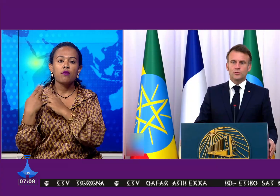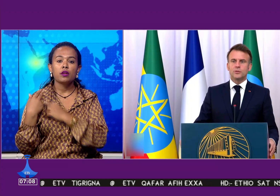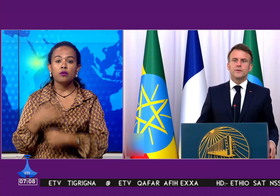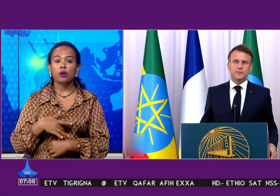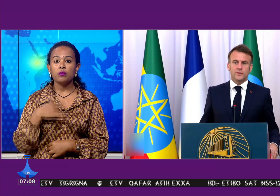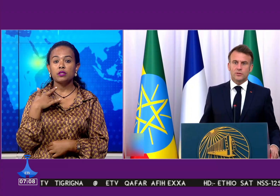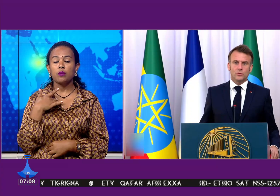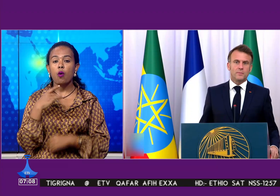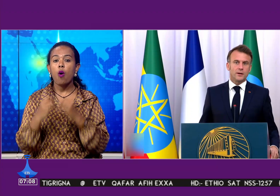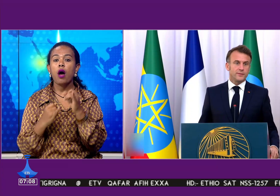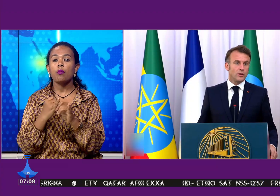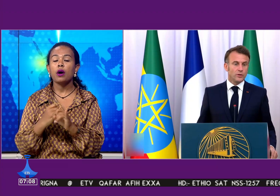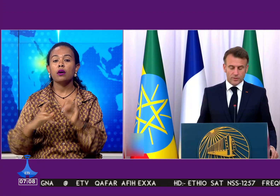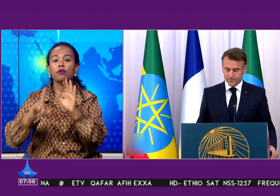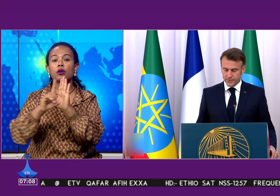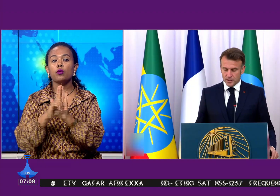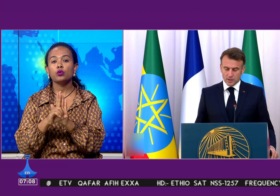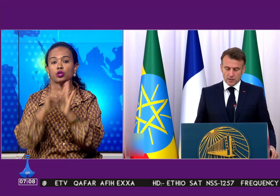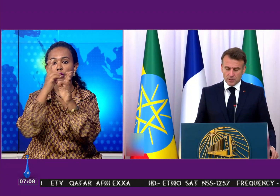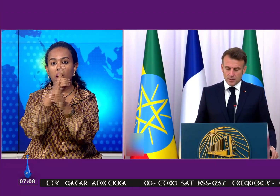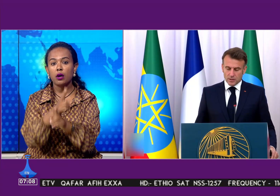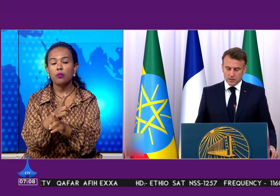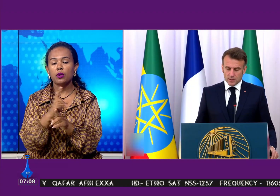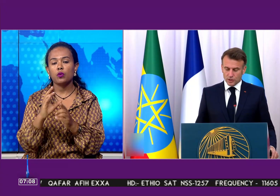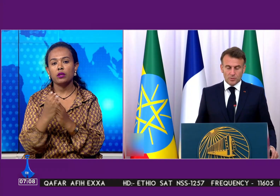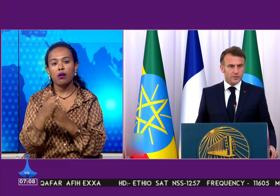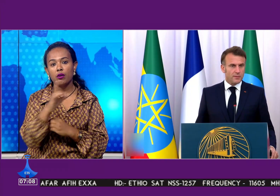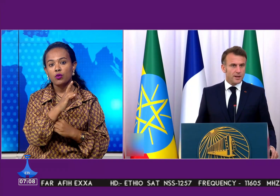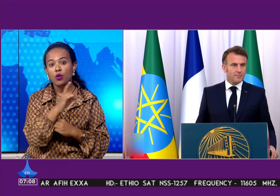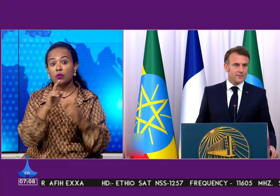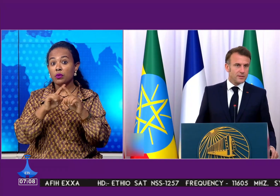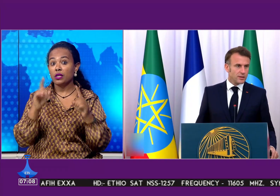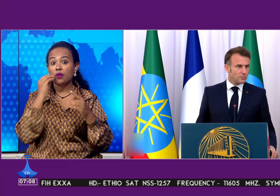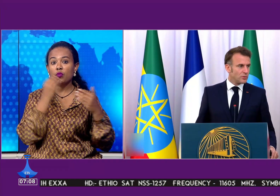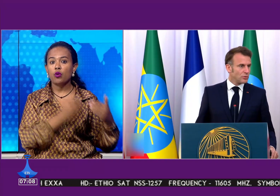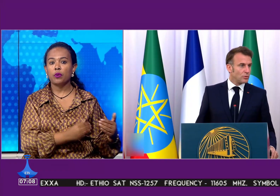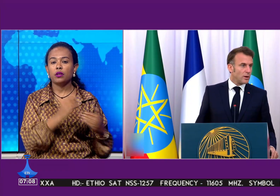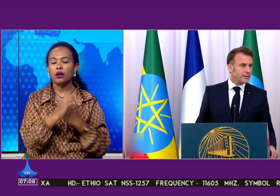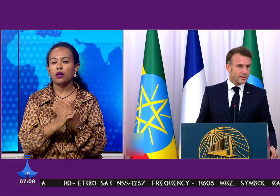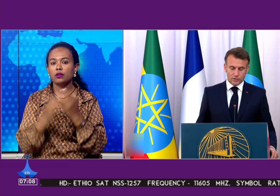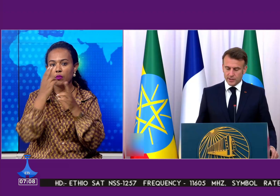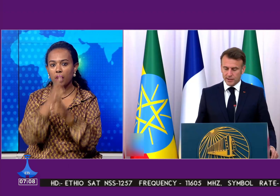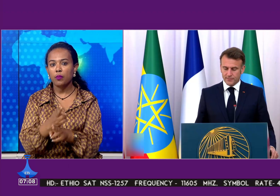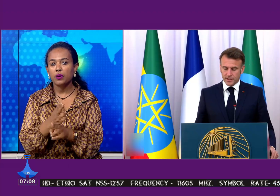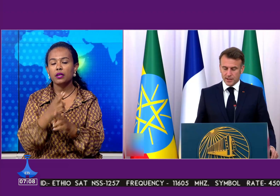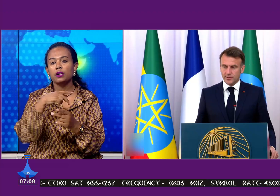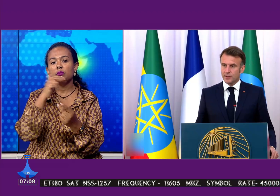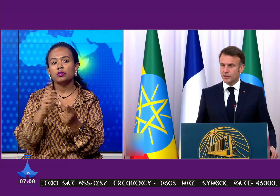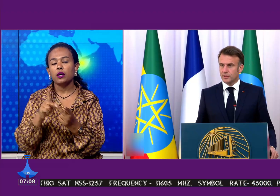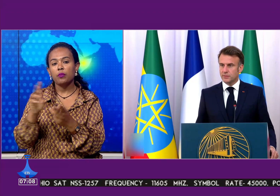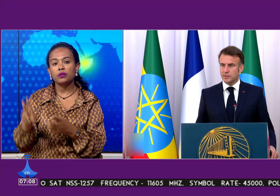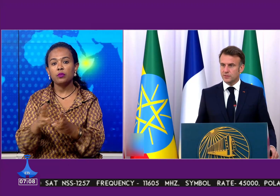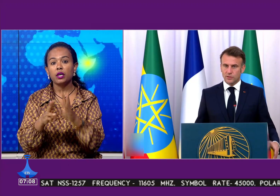በሚሰማው ዓለም አቀፍ ሕጎችን ባከበረ መልኩ እንዲሆን በተለይም ጎረቤት ሀገራትን ባከበረ መልኩ የሚሳካበትን